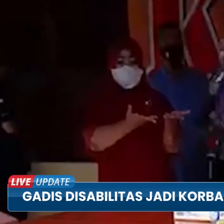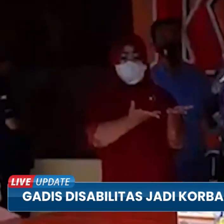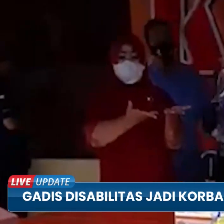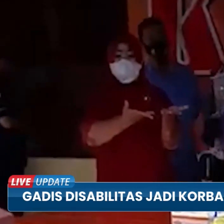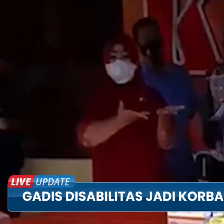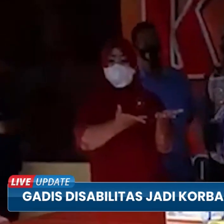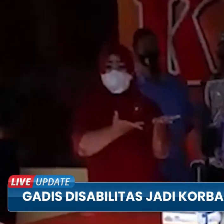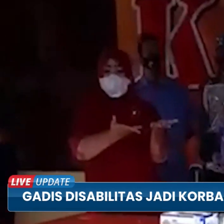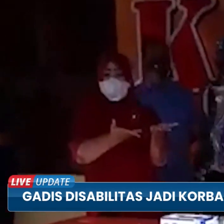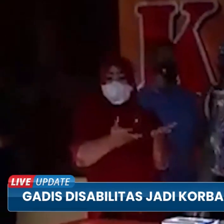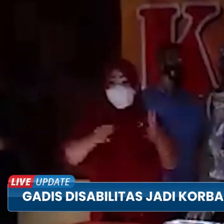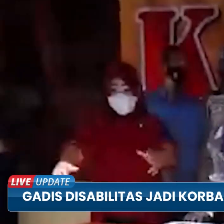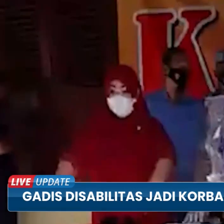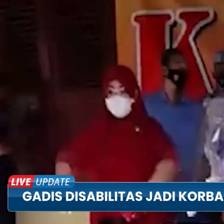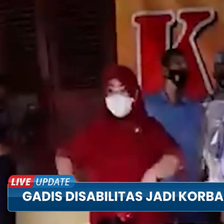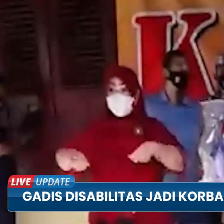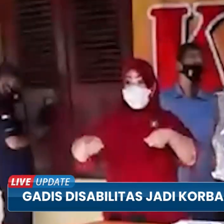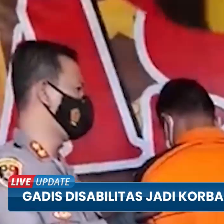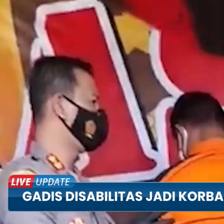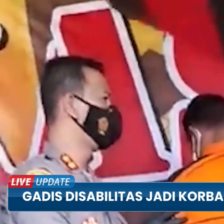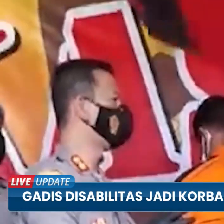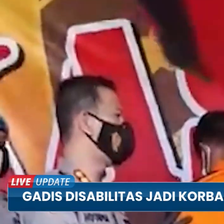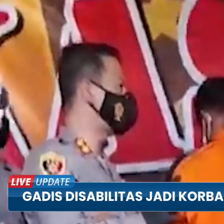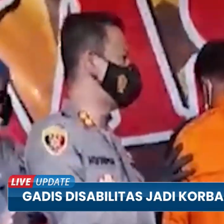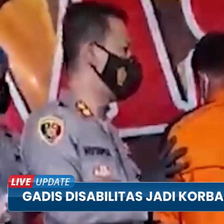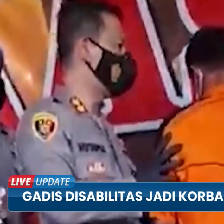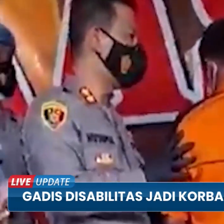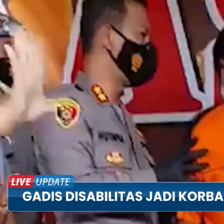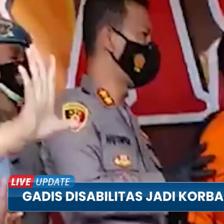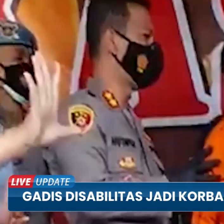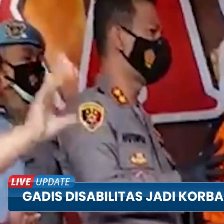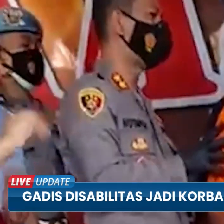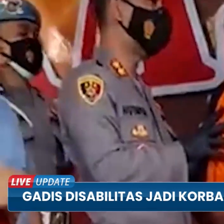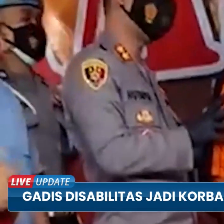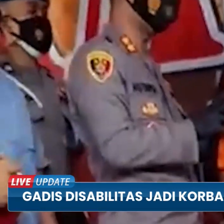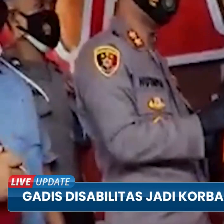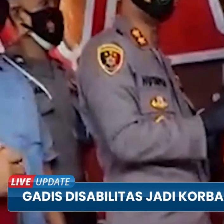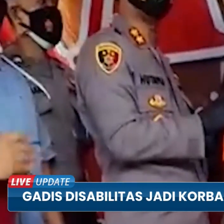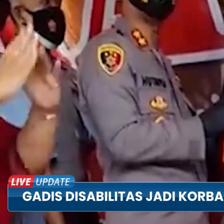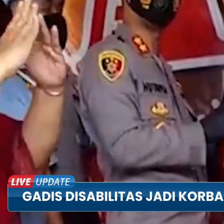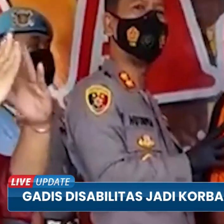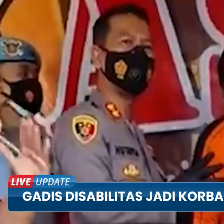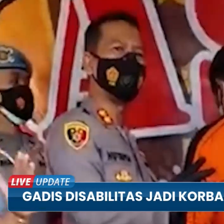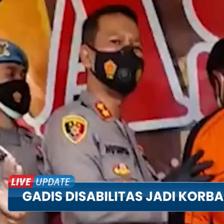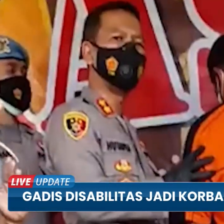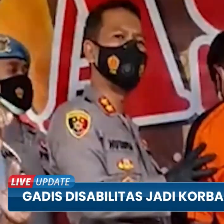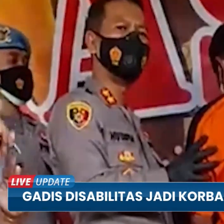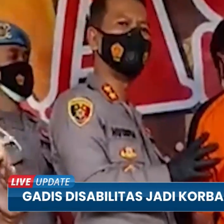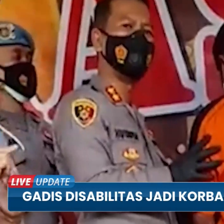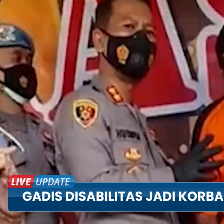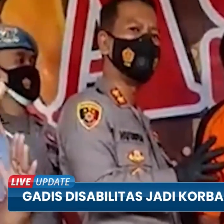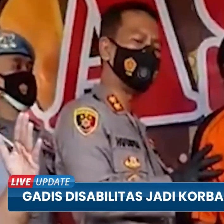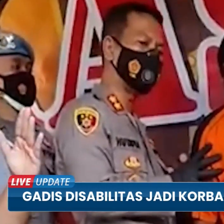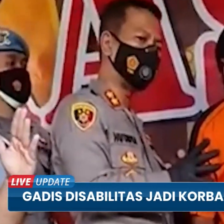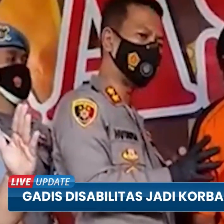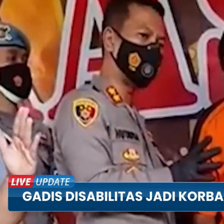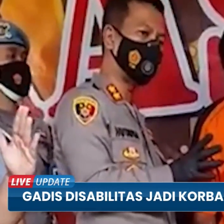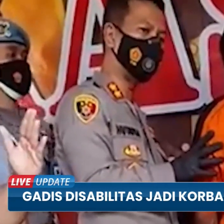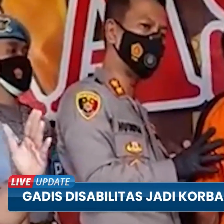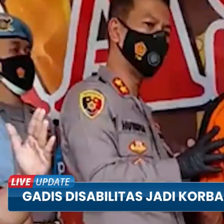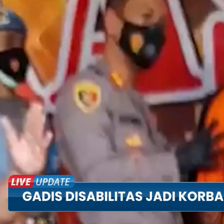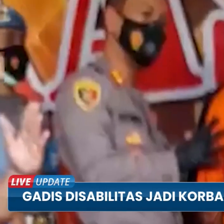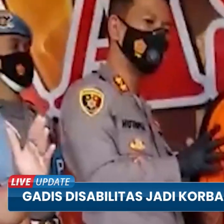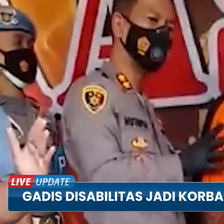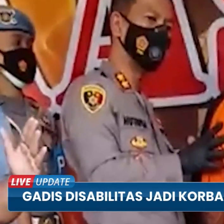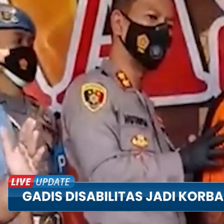tahun yang merupakan seorang buruh di wilayah Kecamatan Kasemen Kota Serang sementara tetangga korban berinisial S 46 tahun